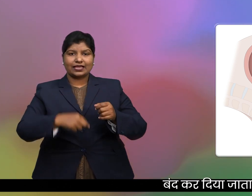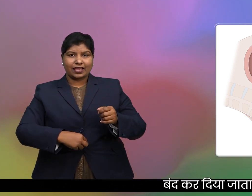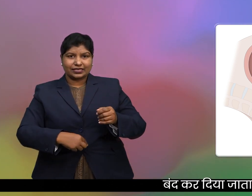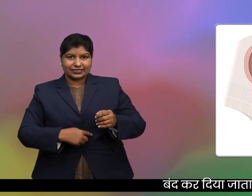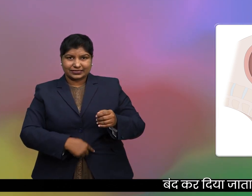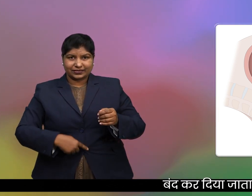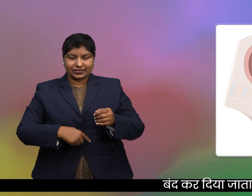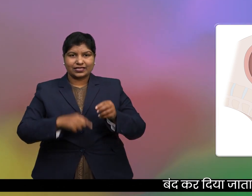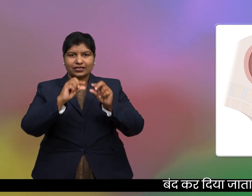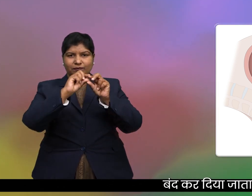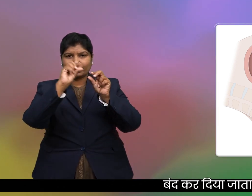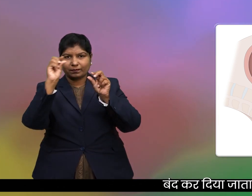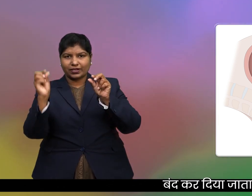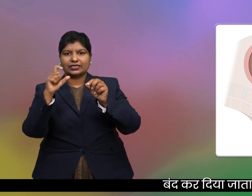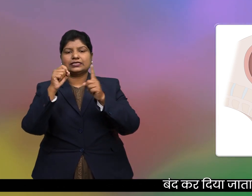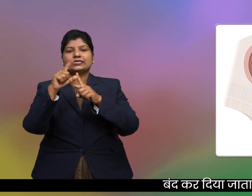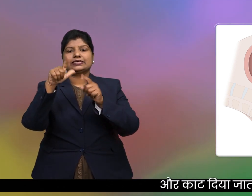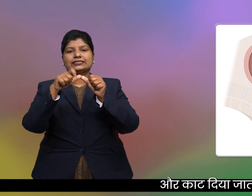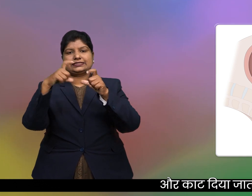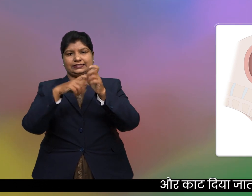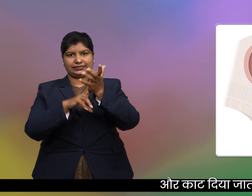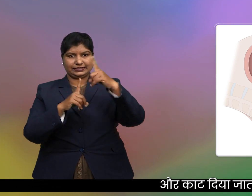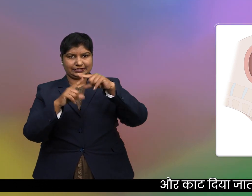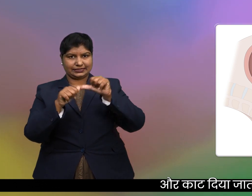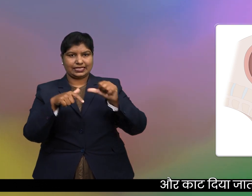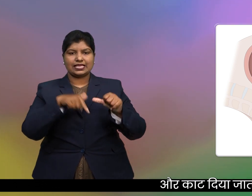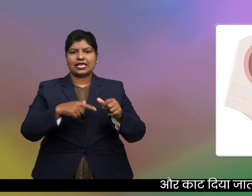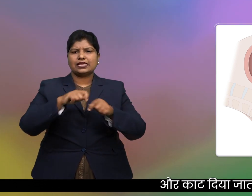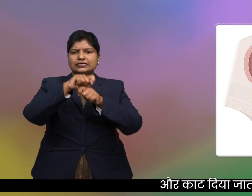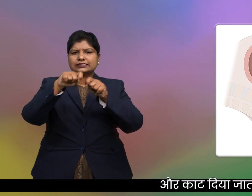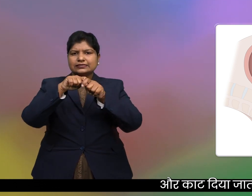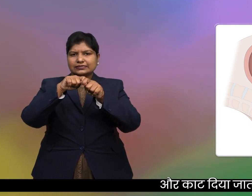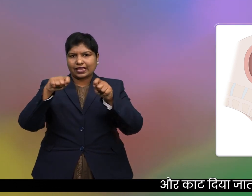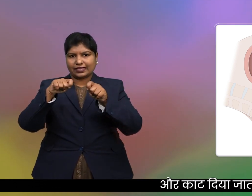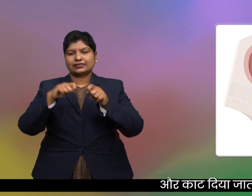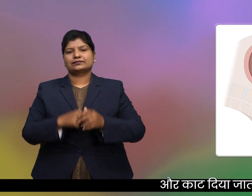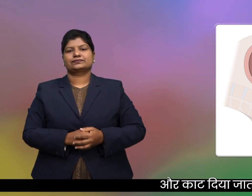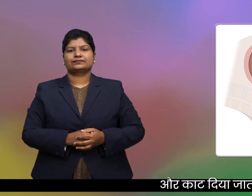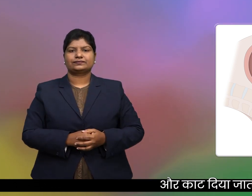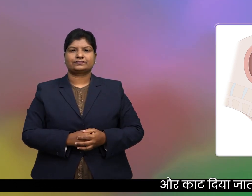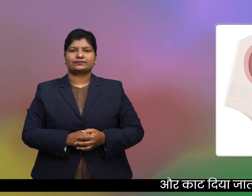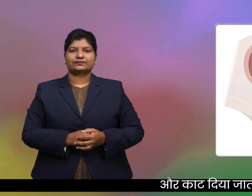कर दिया जाता है और काट दिया जाता है।